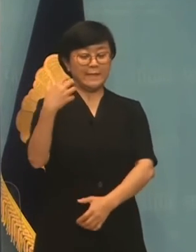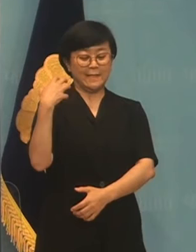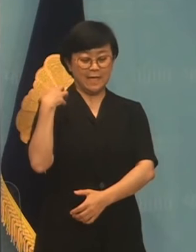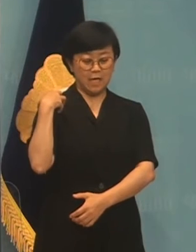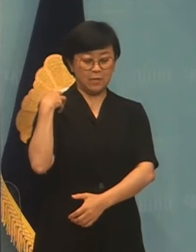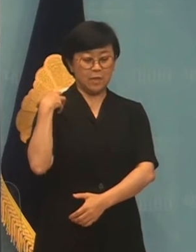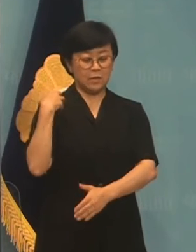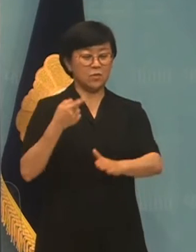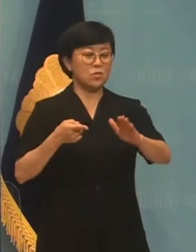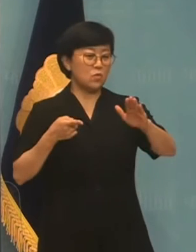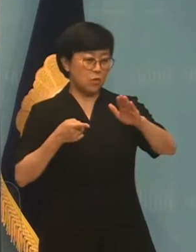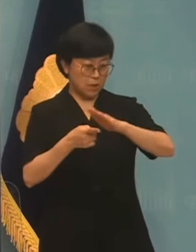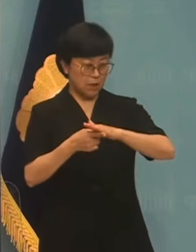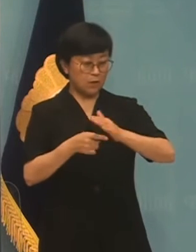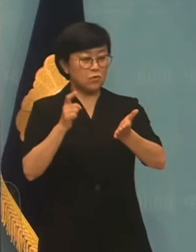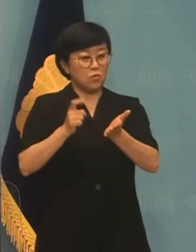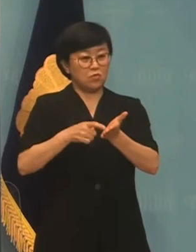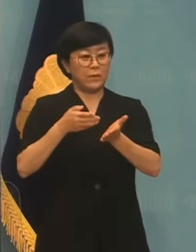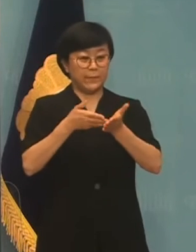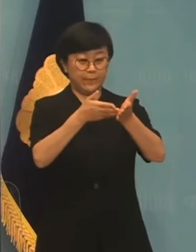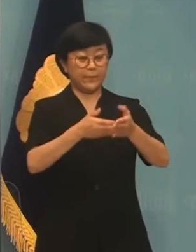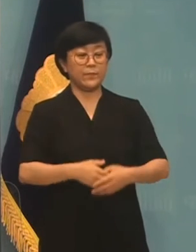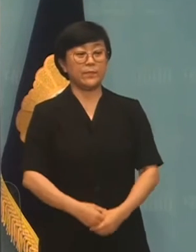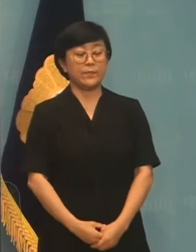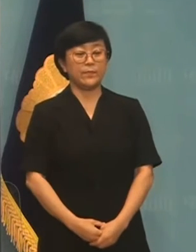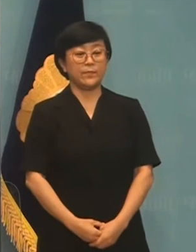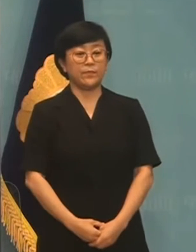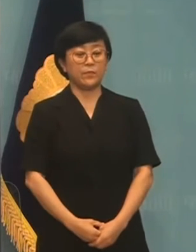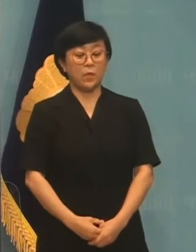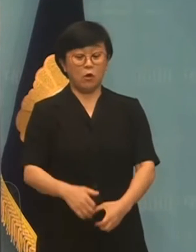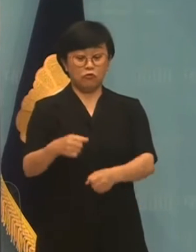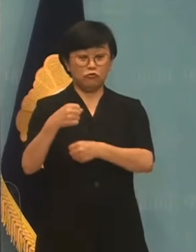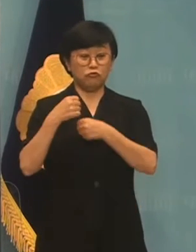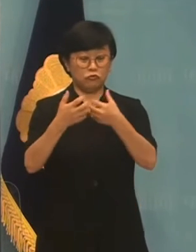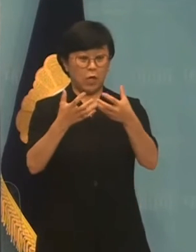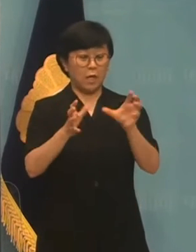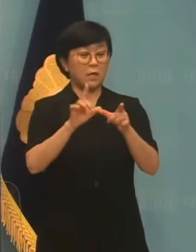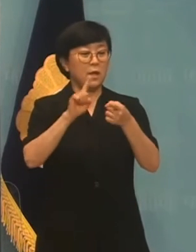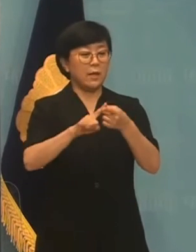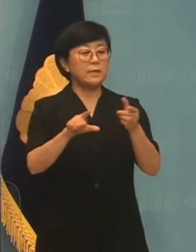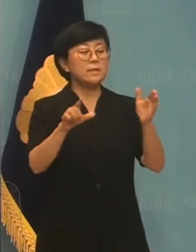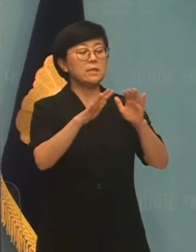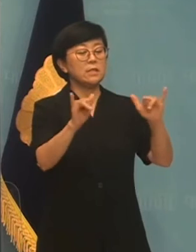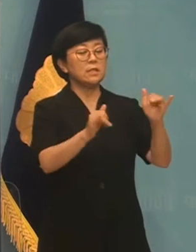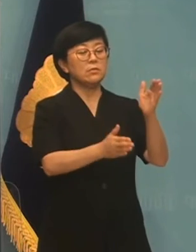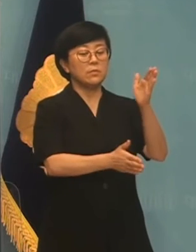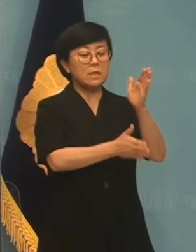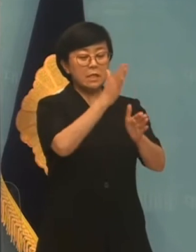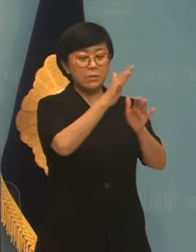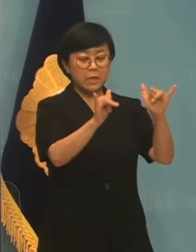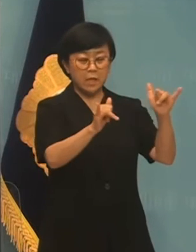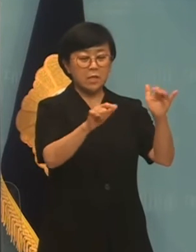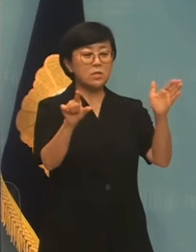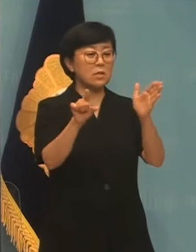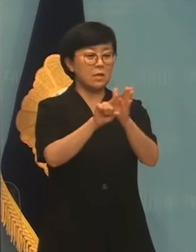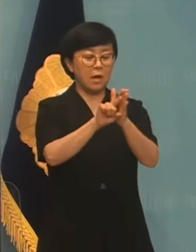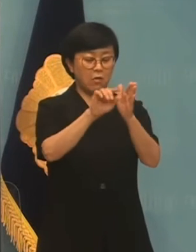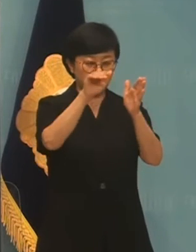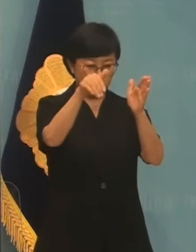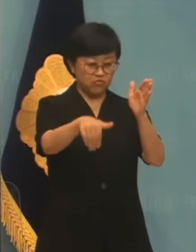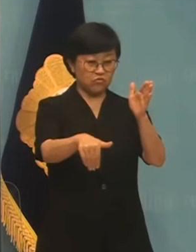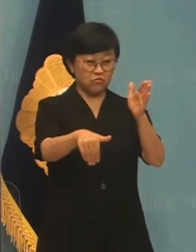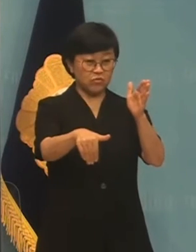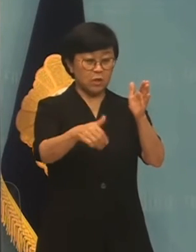책임있는 조치를 촉구합니다. 군에 대한 시민들의 신뢰가 바닥입니다. 정부